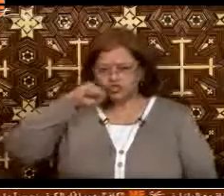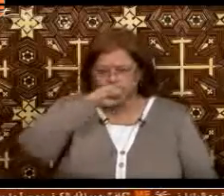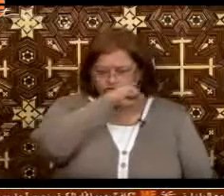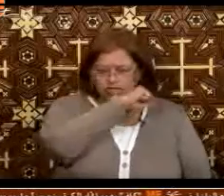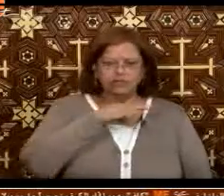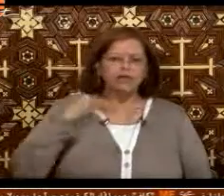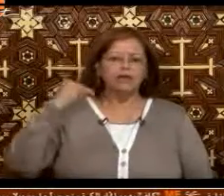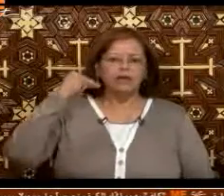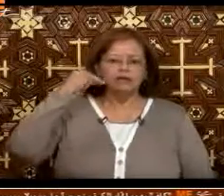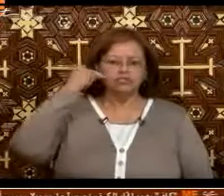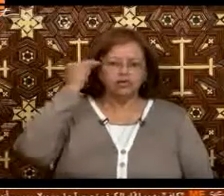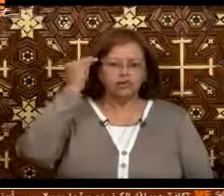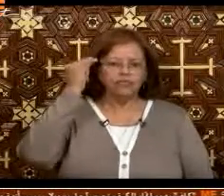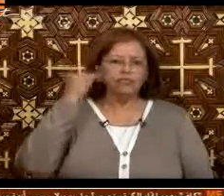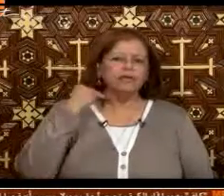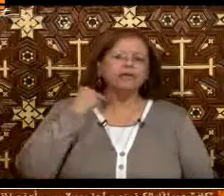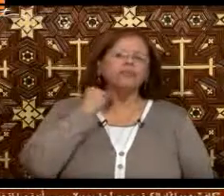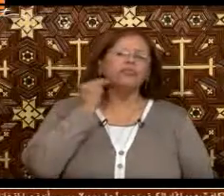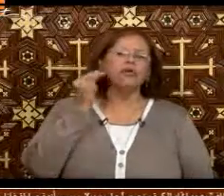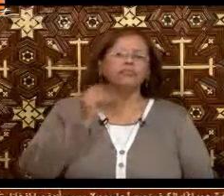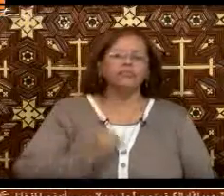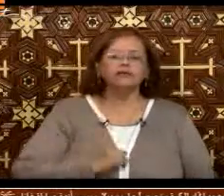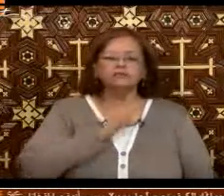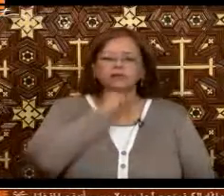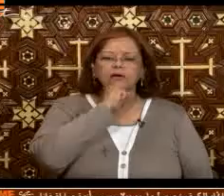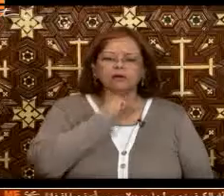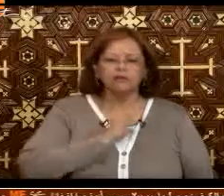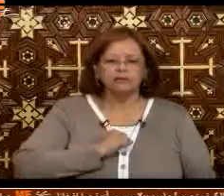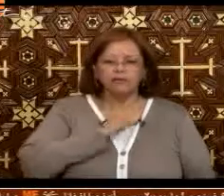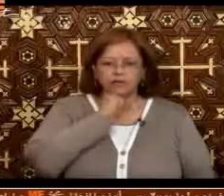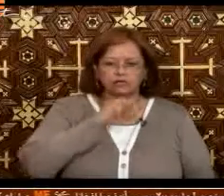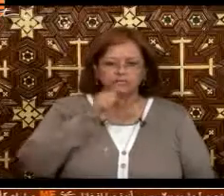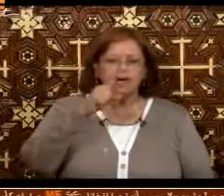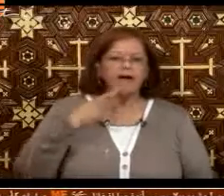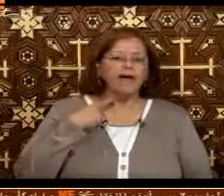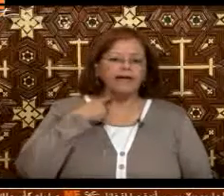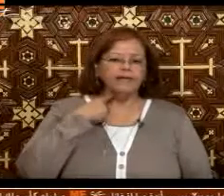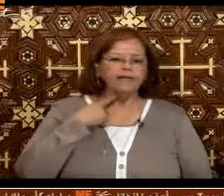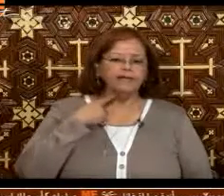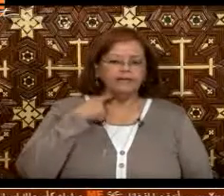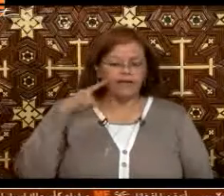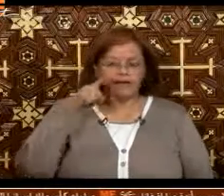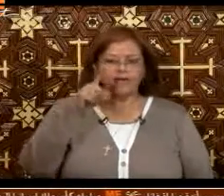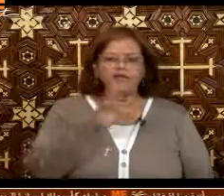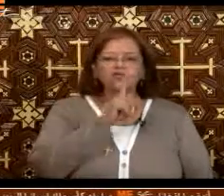ش ص ض ط ظ ع غ